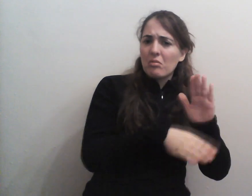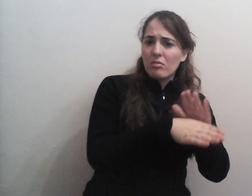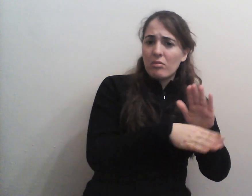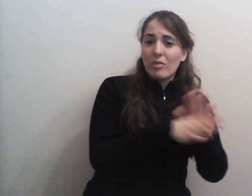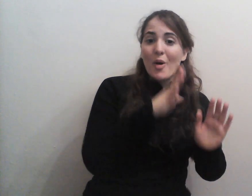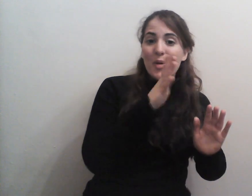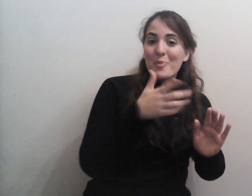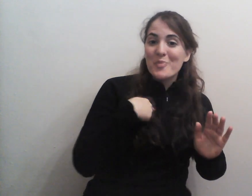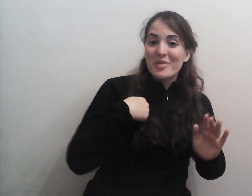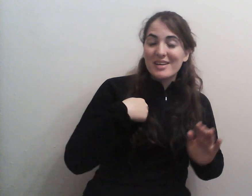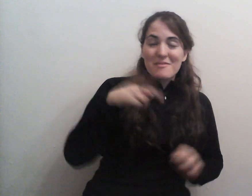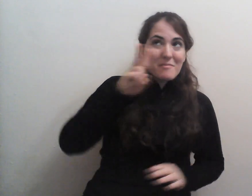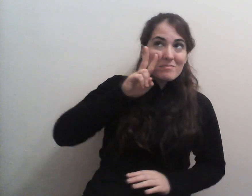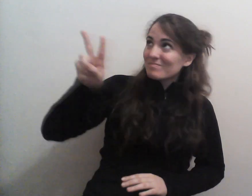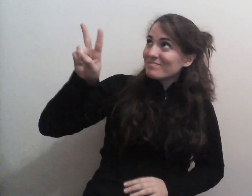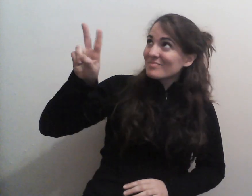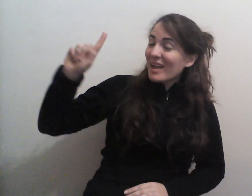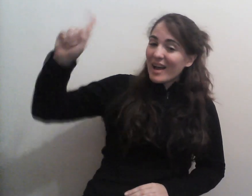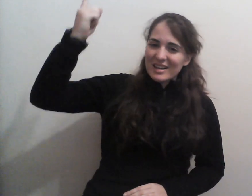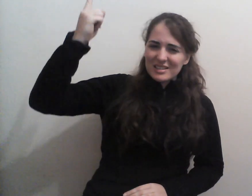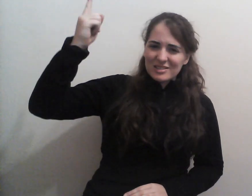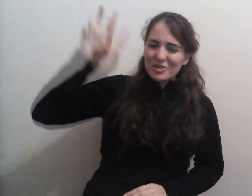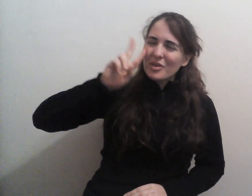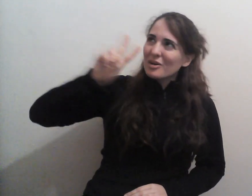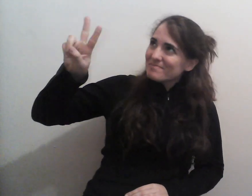de Cristo. Tenemos vida eterna en Cristo.